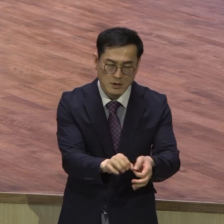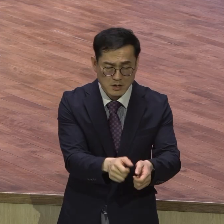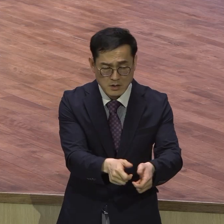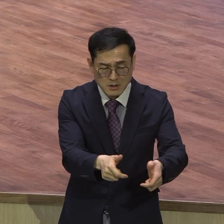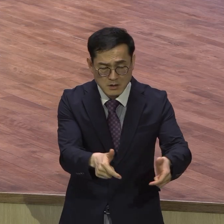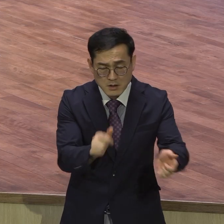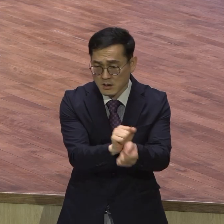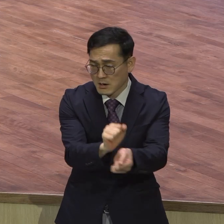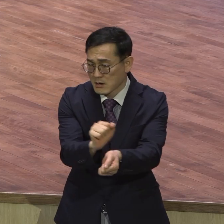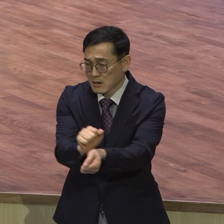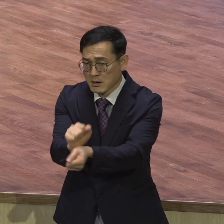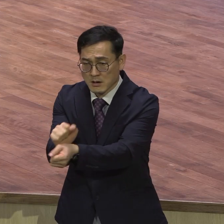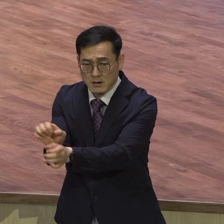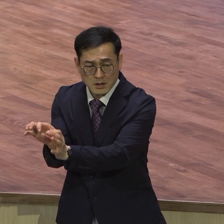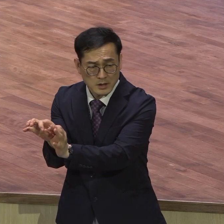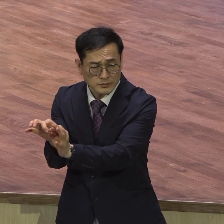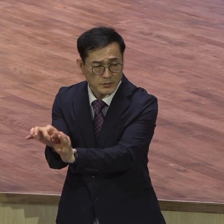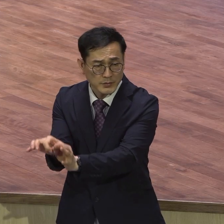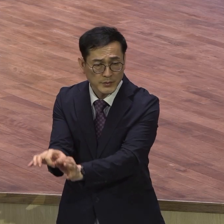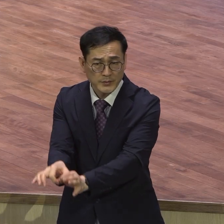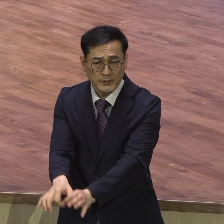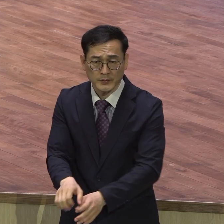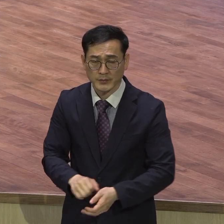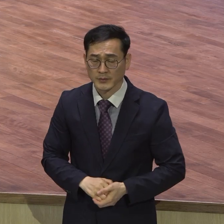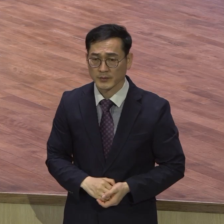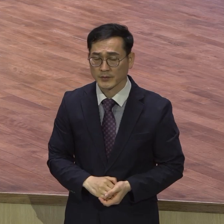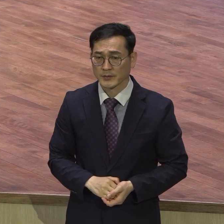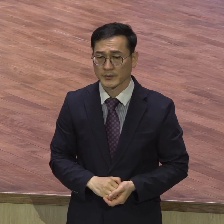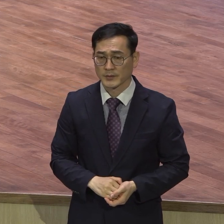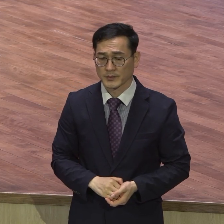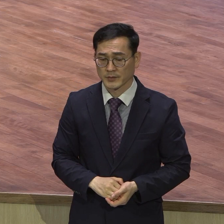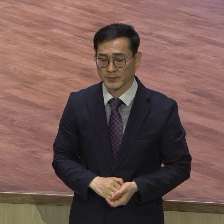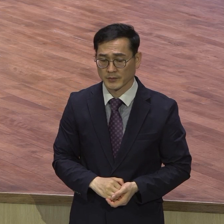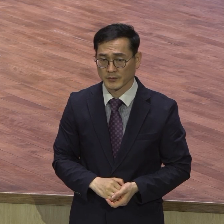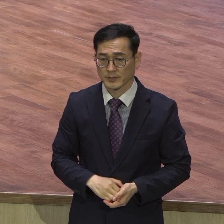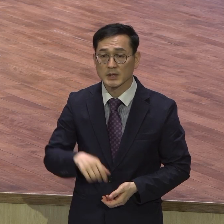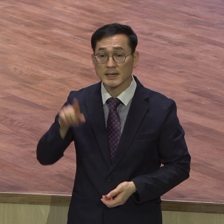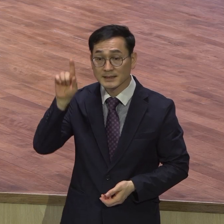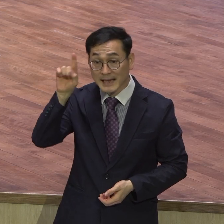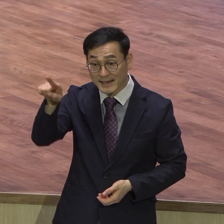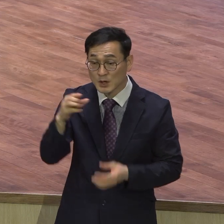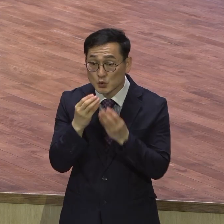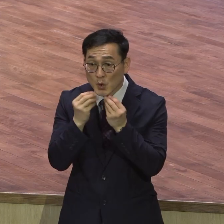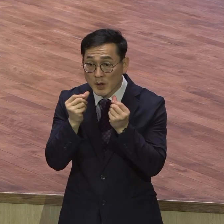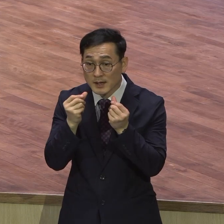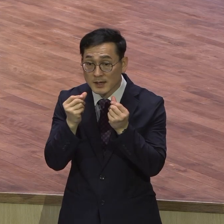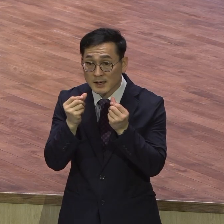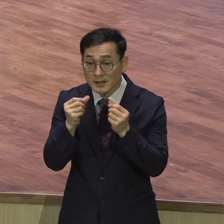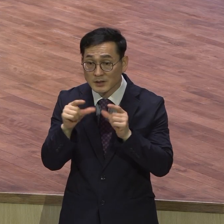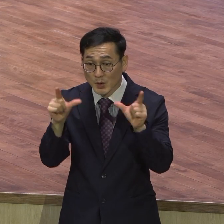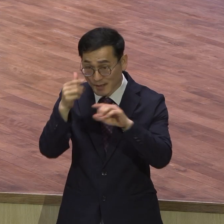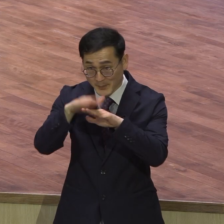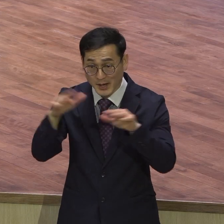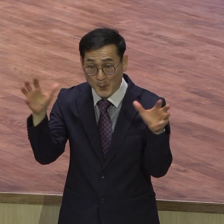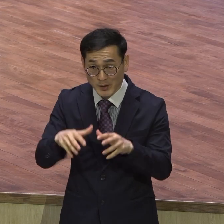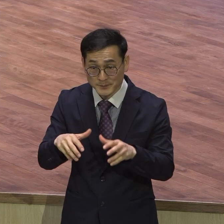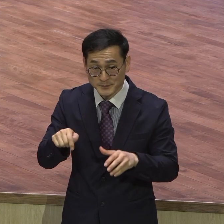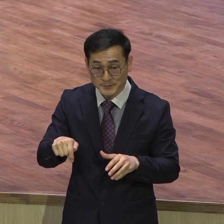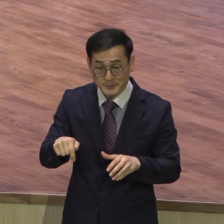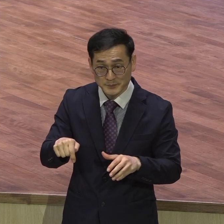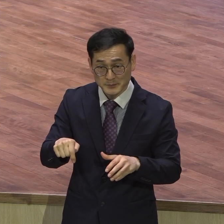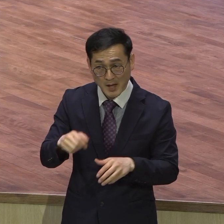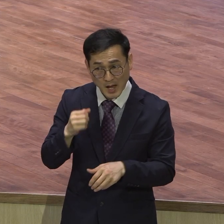지금 더 심각해졌어요. 내일 핵심을 여기서 본부에서 하겠다는데 안